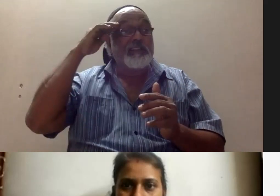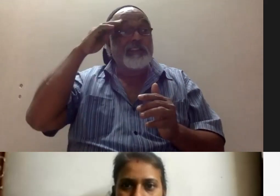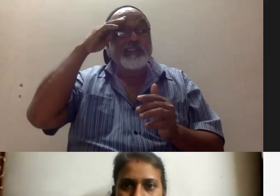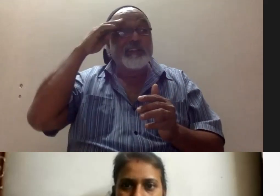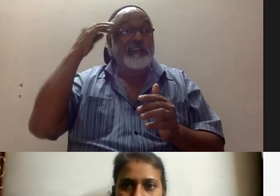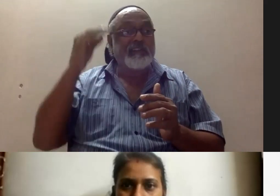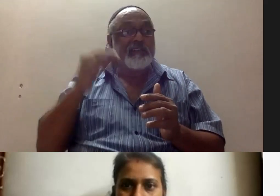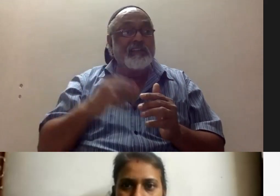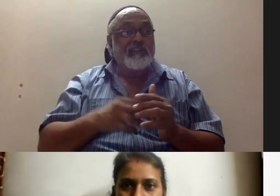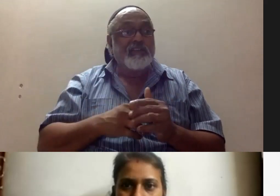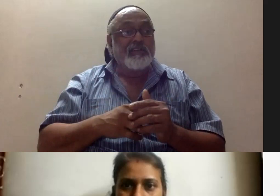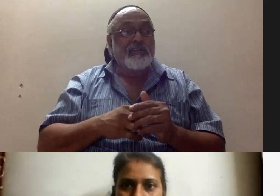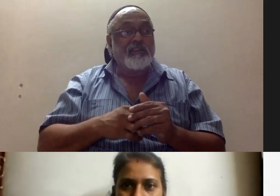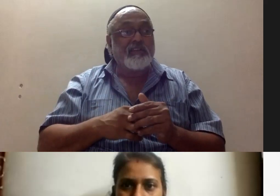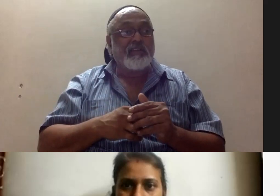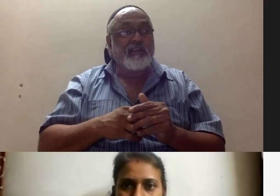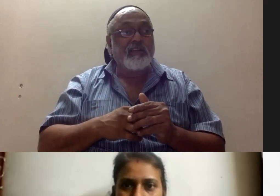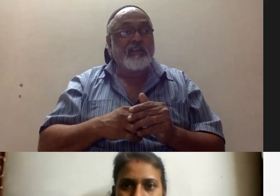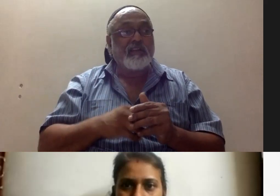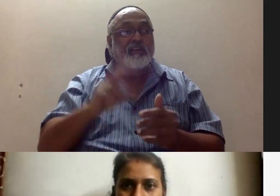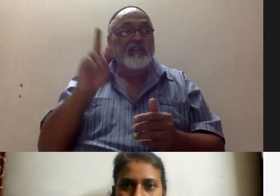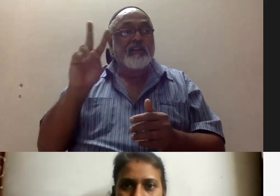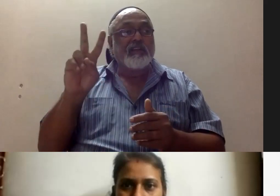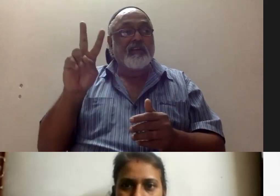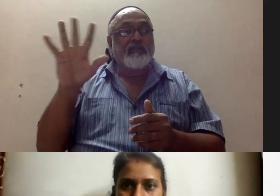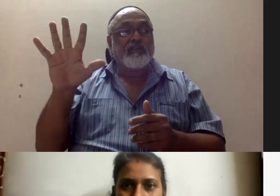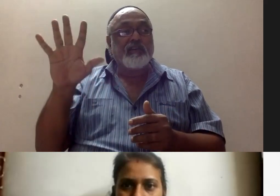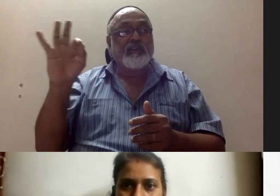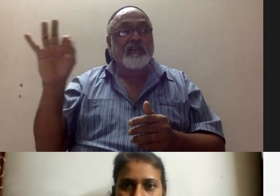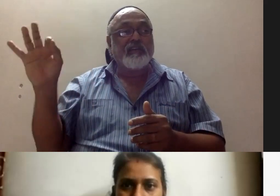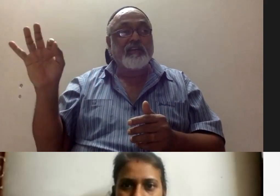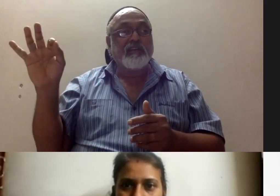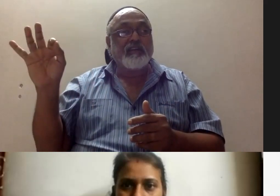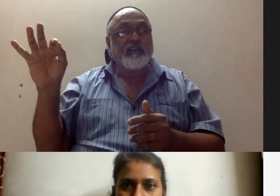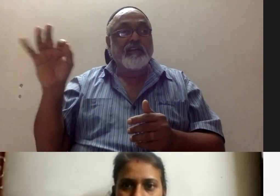इतना 2500 किलोमीटर